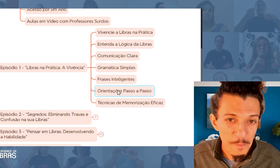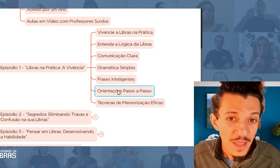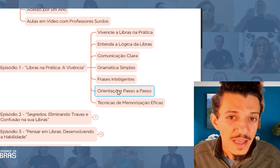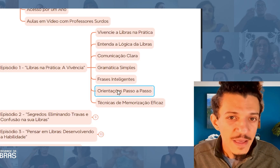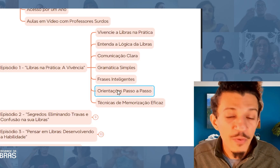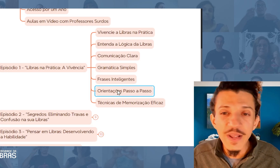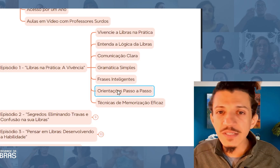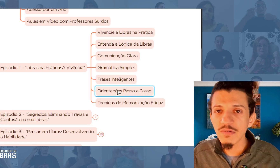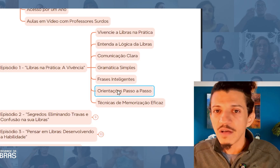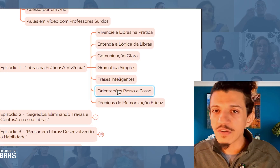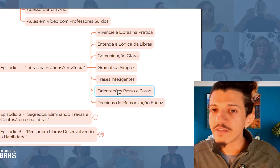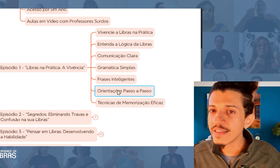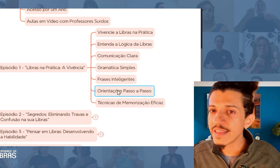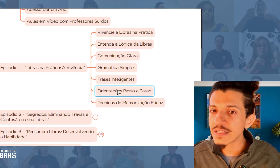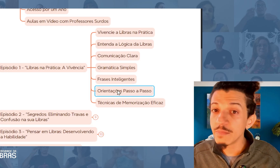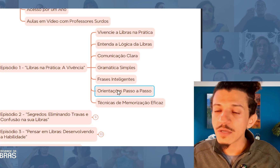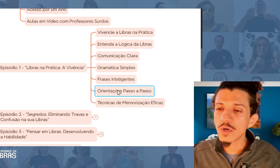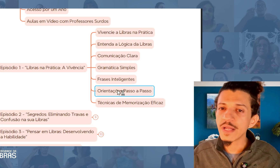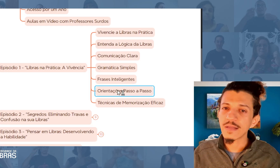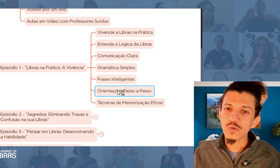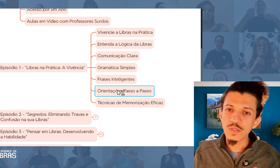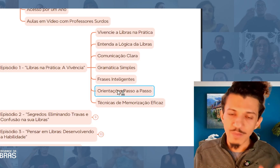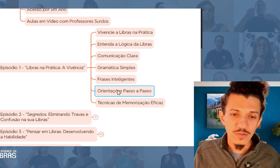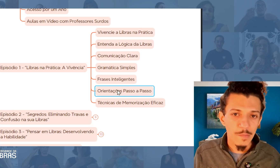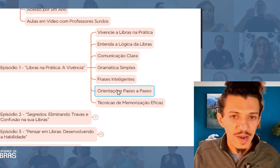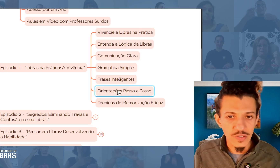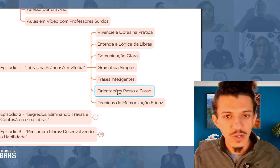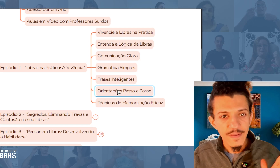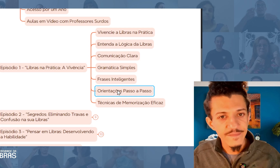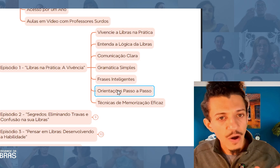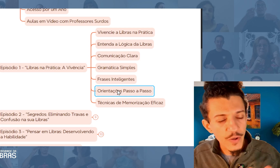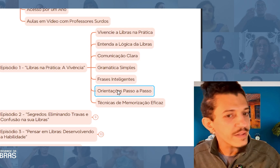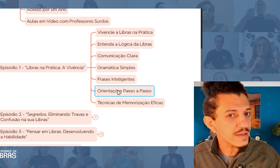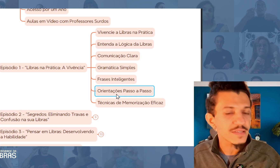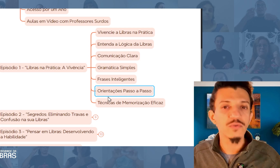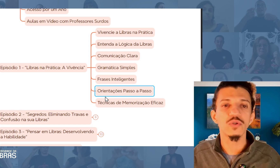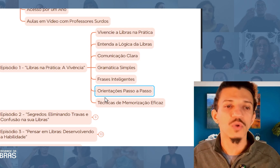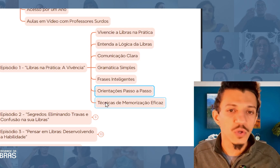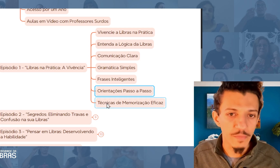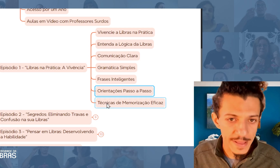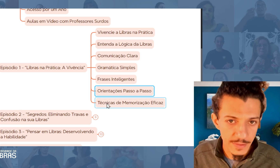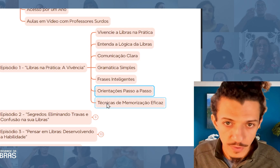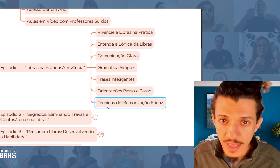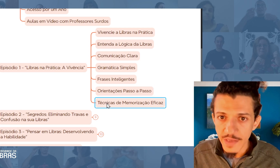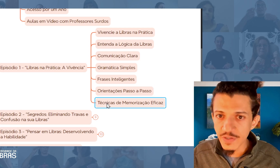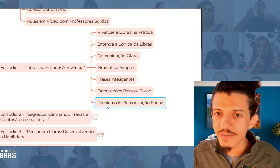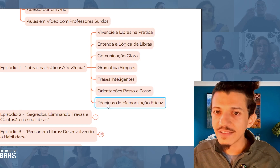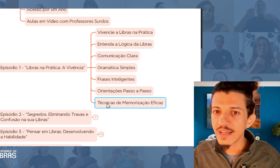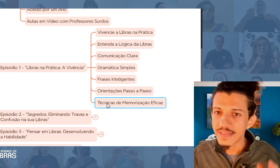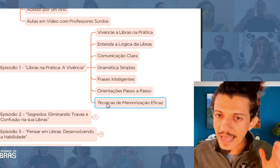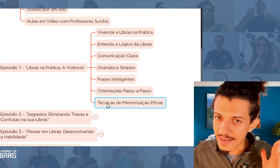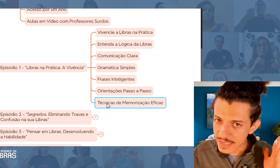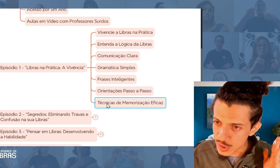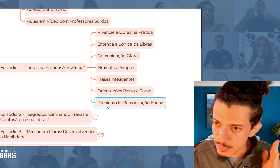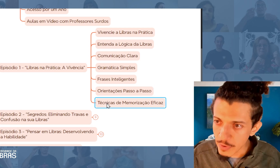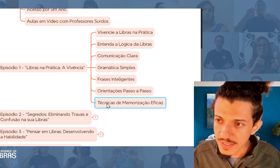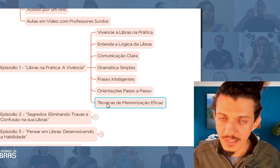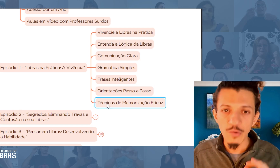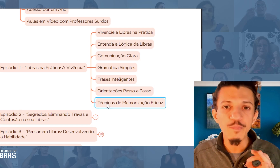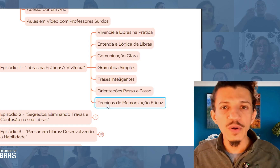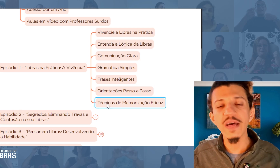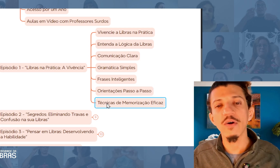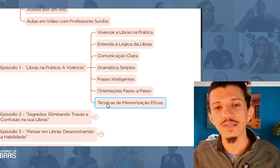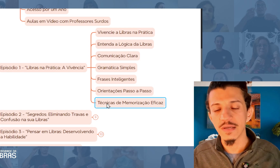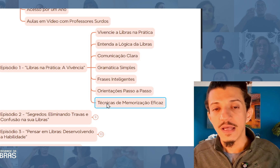ver. E por isso, você vai ter as minhas orientações passo a passo na orientação de todo o método. Você vai ter técnicas de